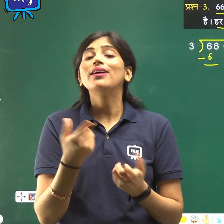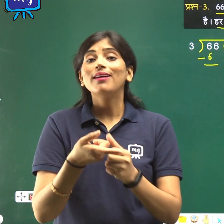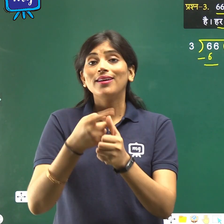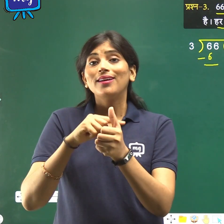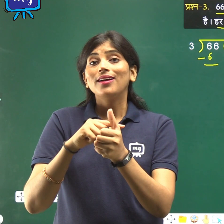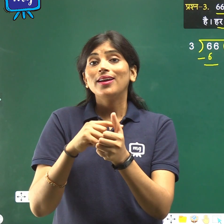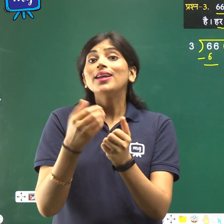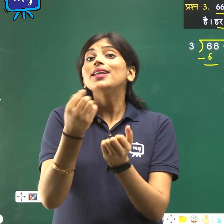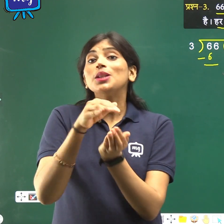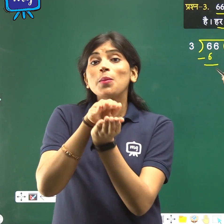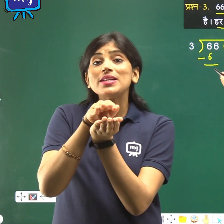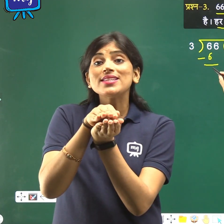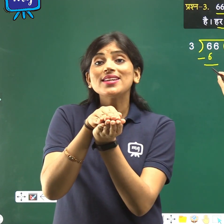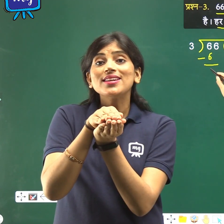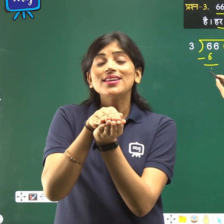कितने बचे?